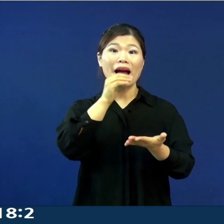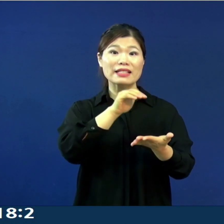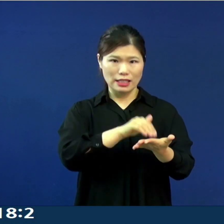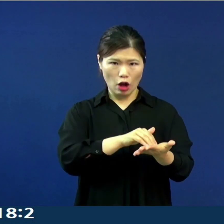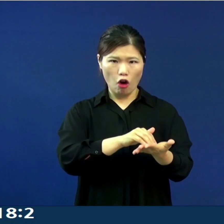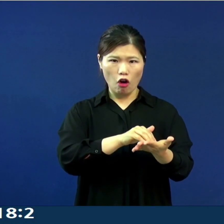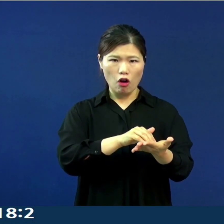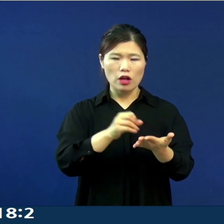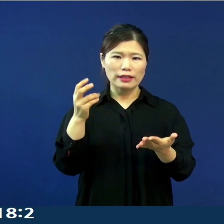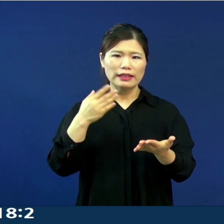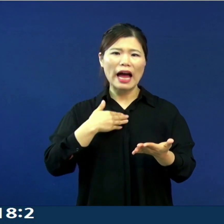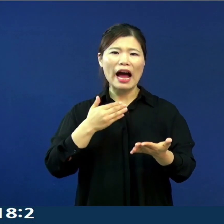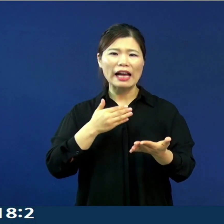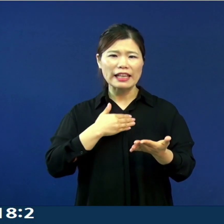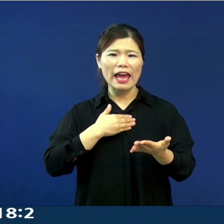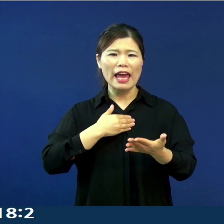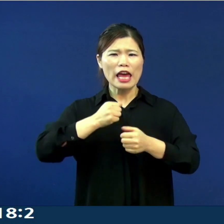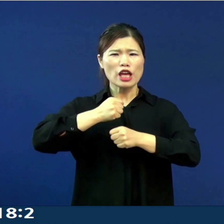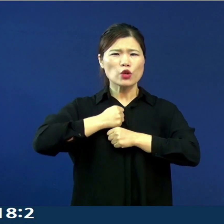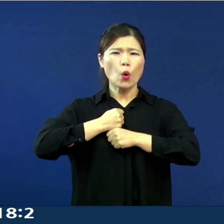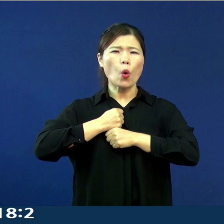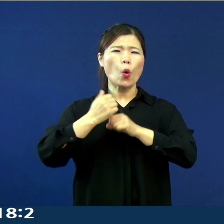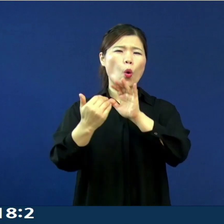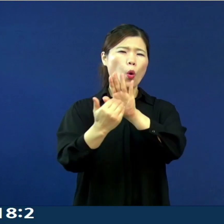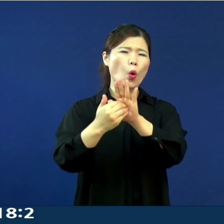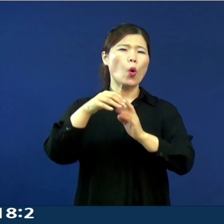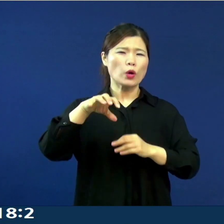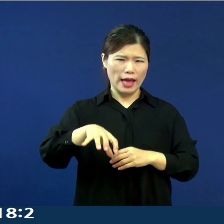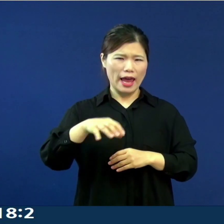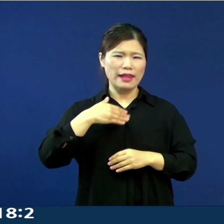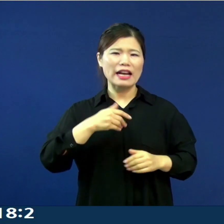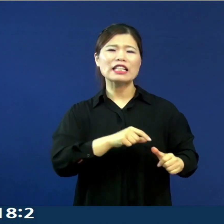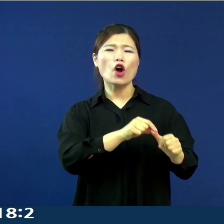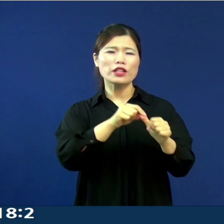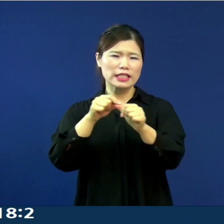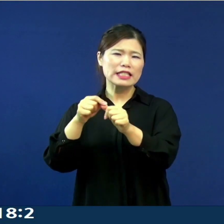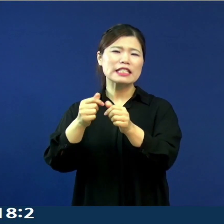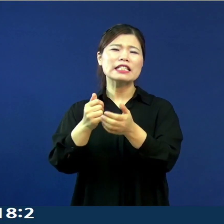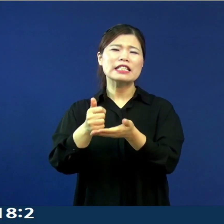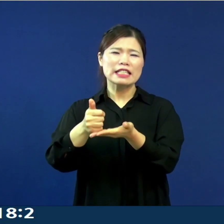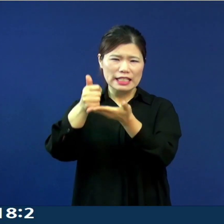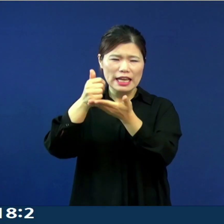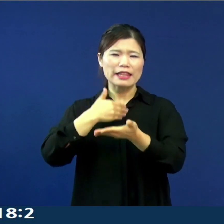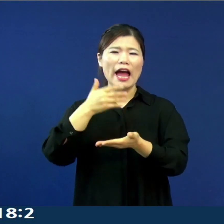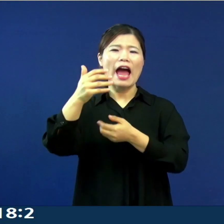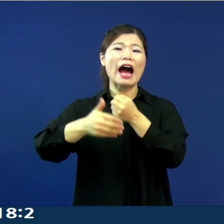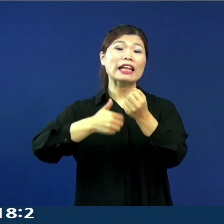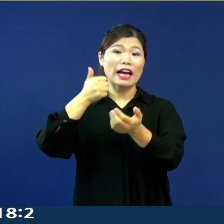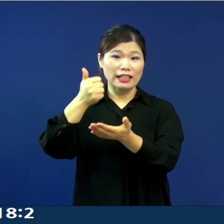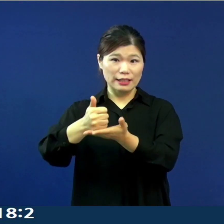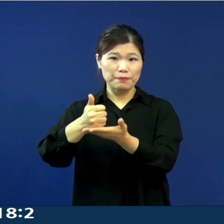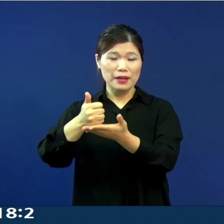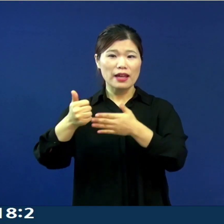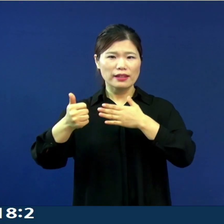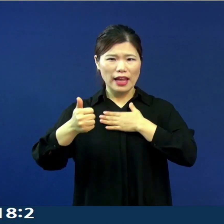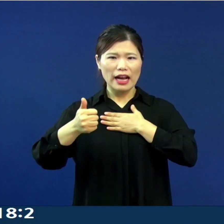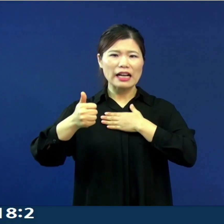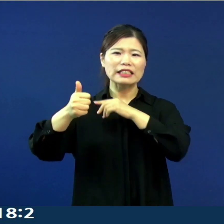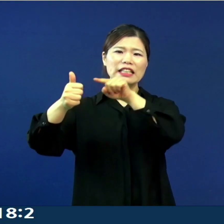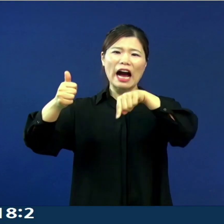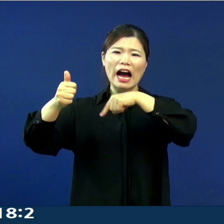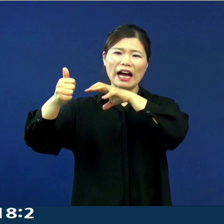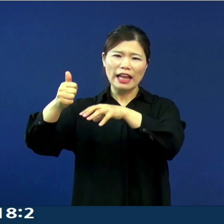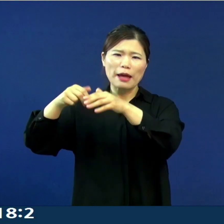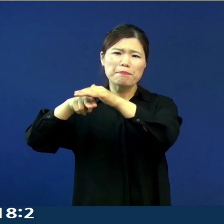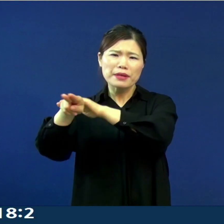반석이시요 나의 요새시요 나를 건지시는 이시요 나의 하나님이시요 내가 그 안에